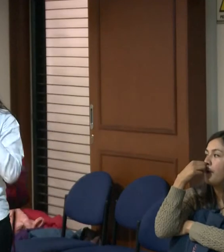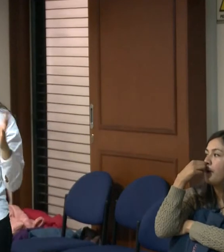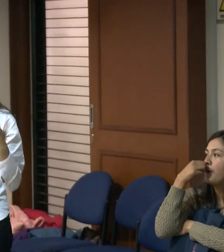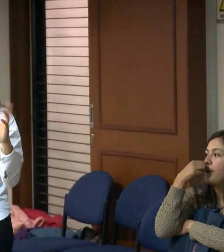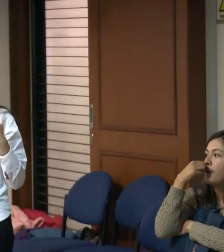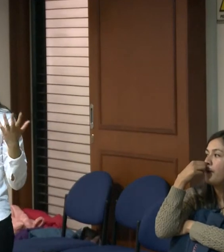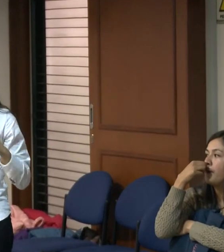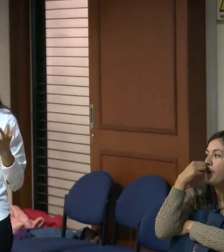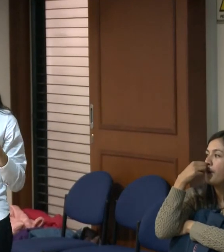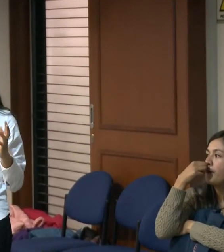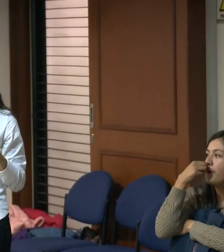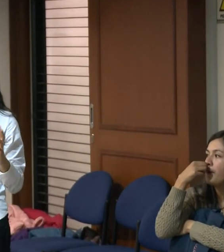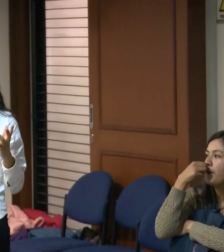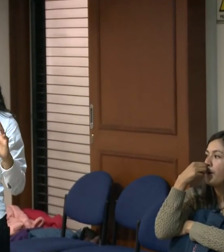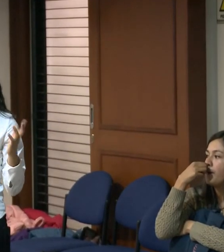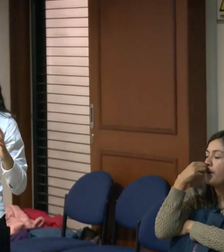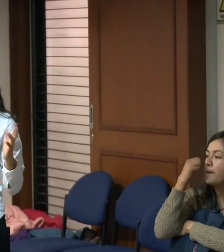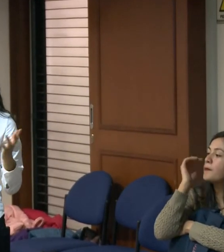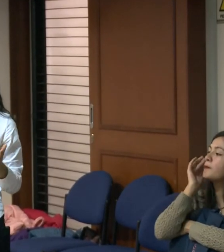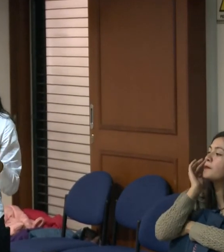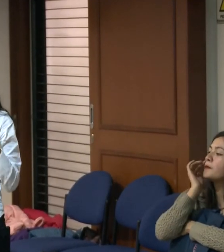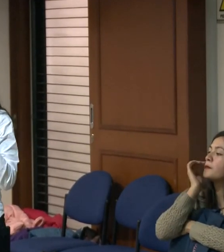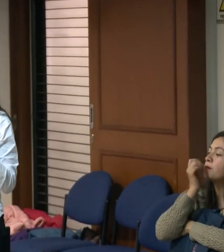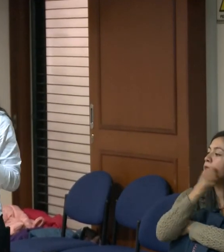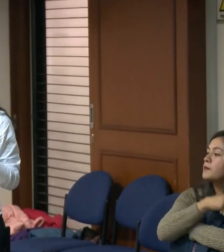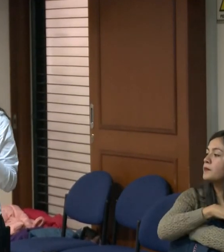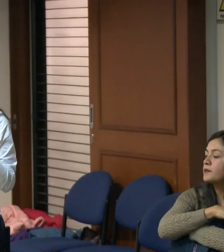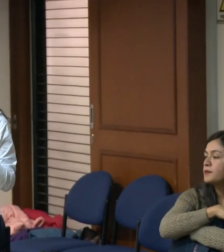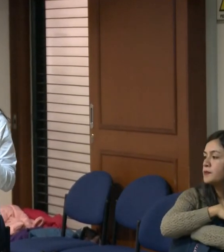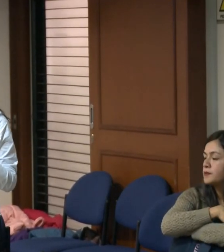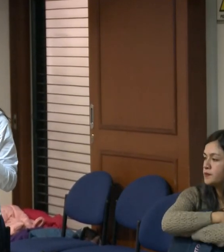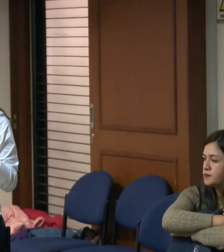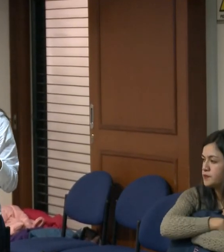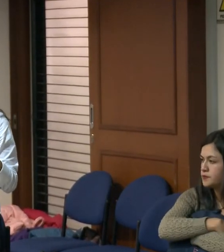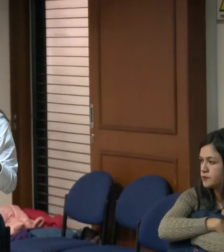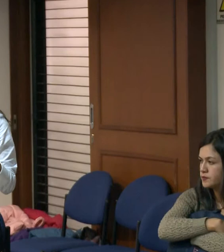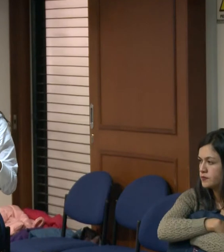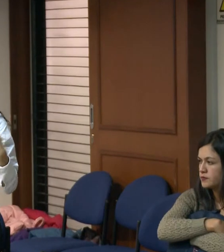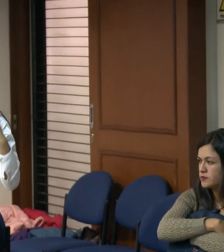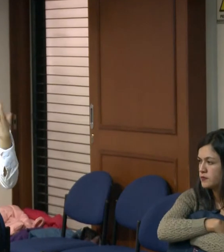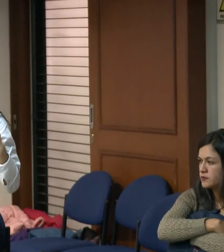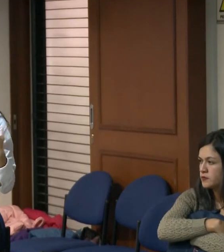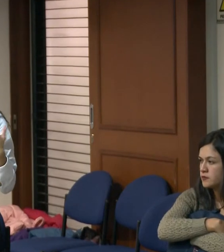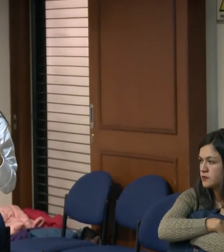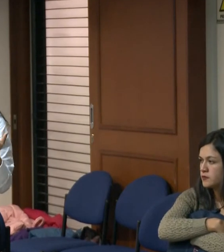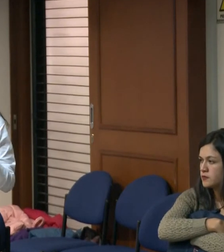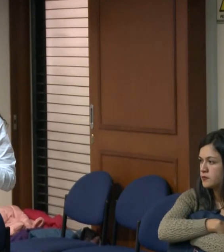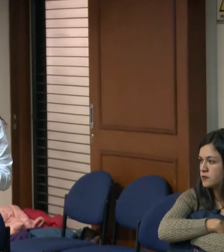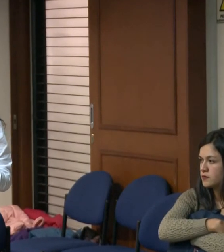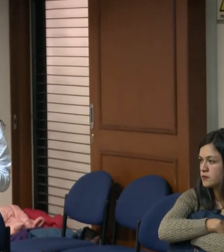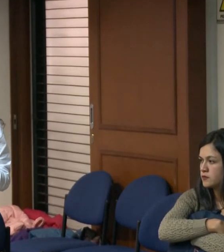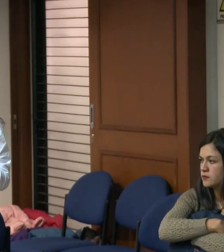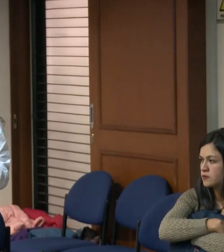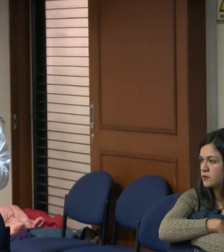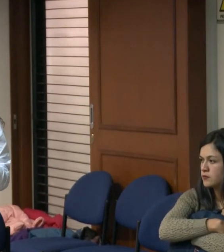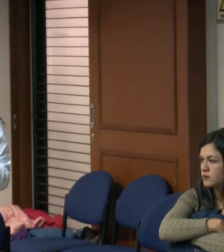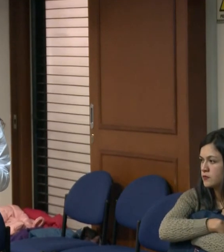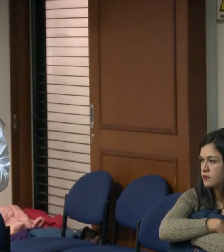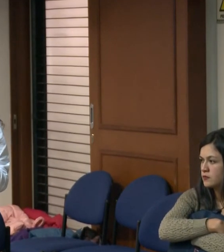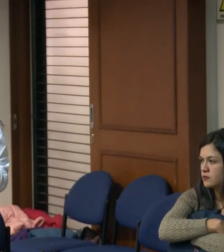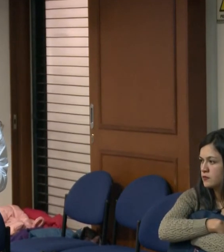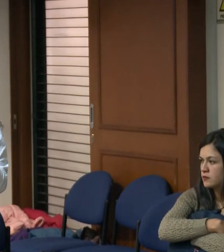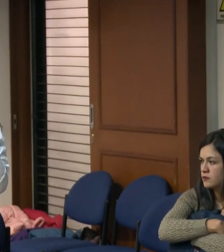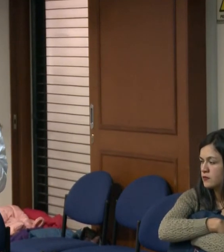Se trabajó de manera simultánea en la generación de estrategias, y en los imaginarios, y